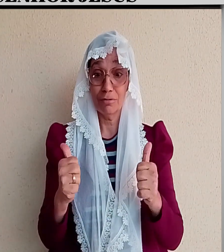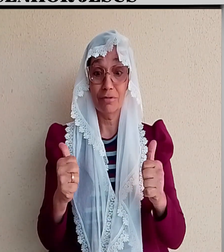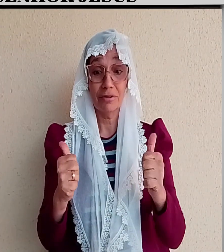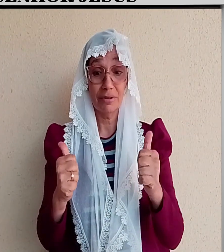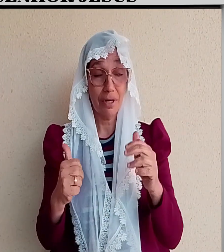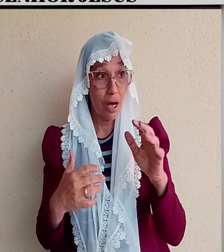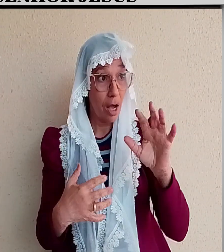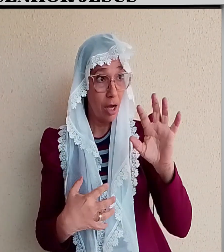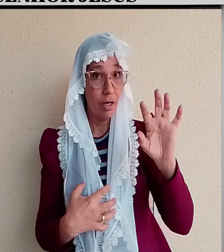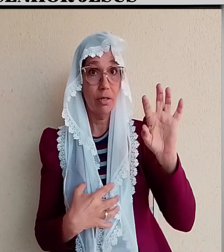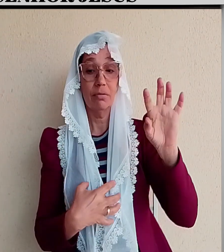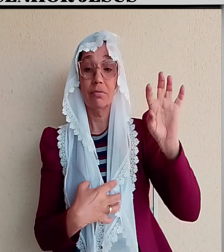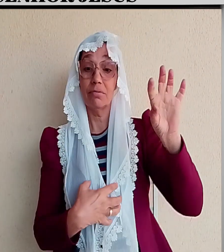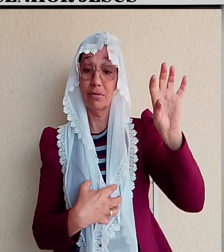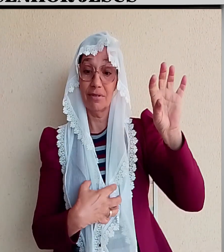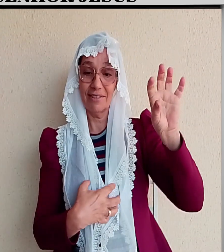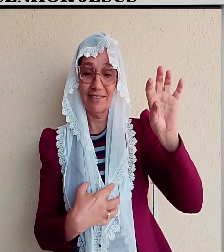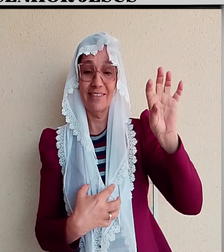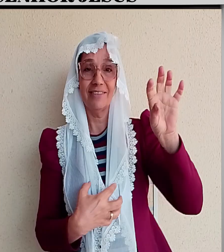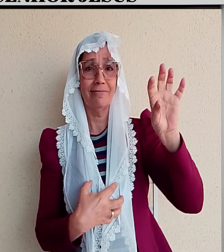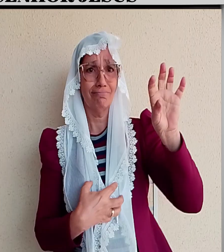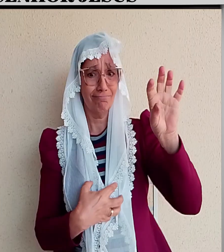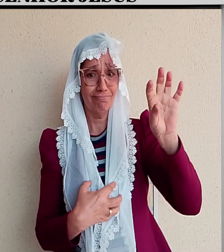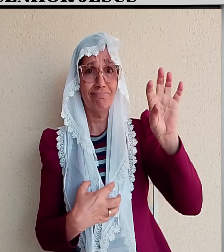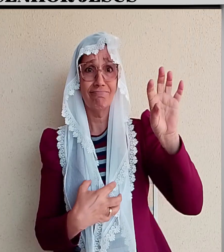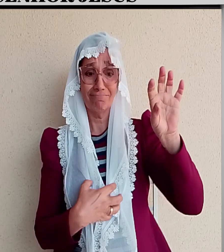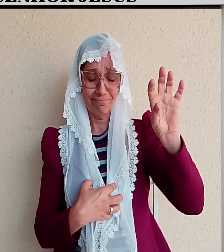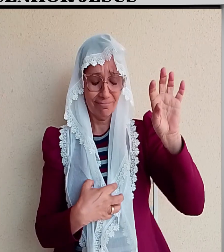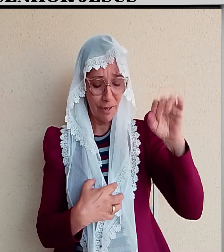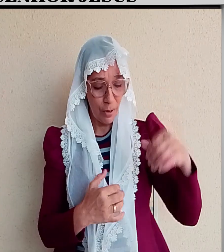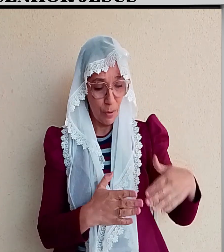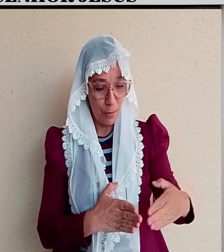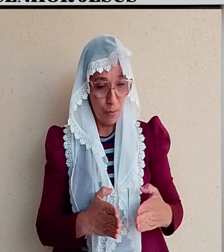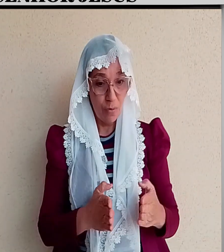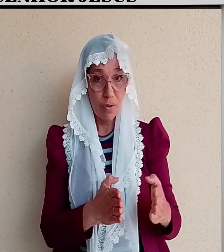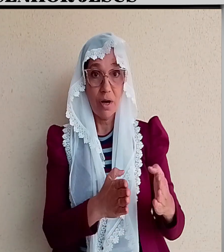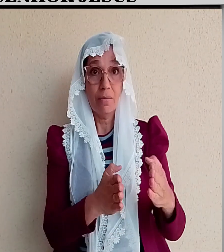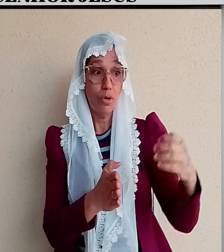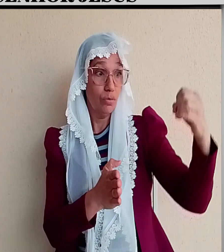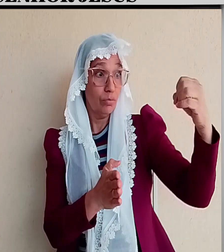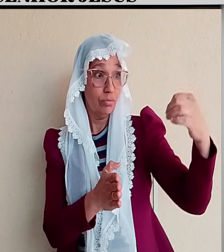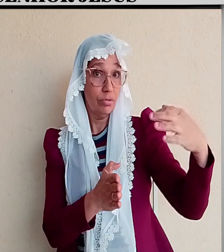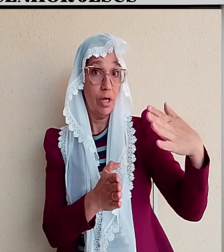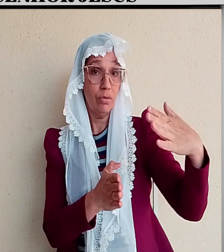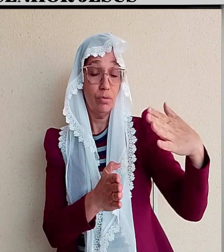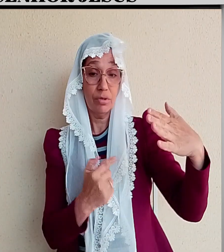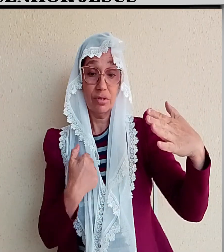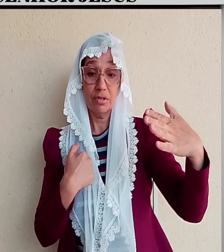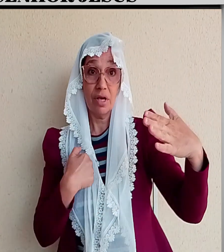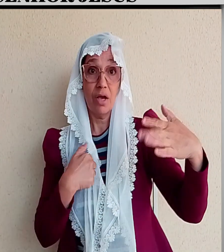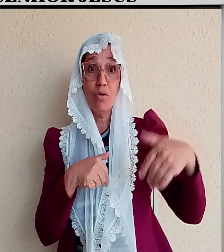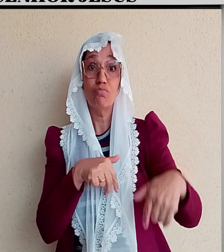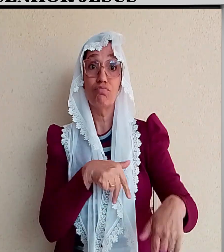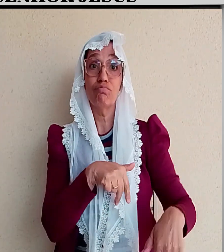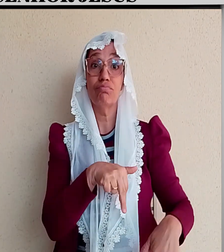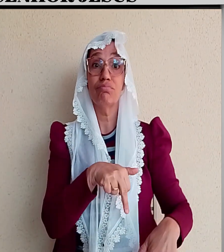Jesus. Aleluia,